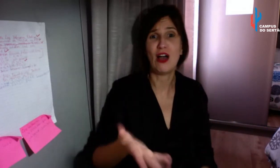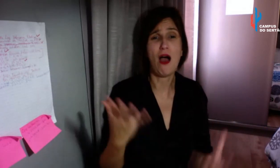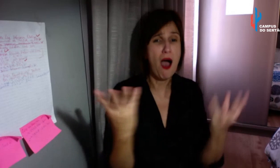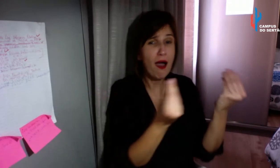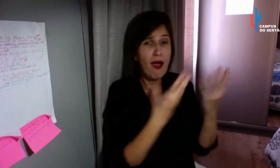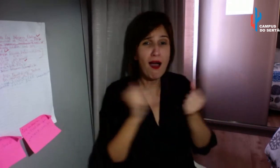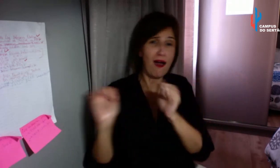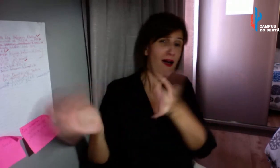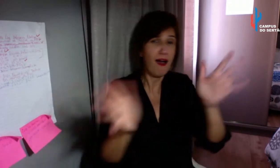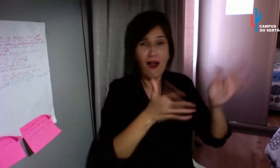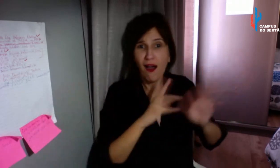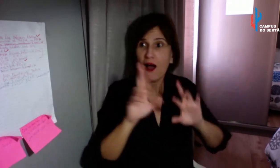uma garantia.